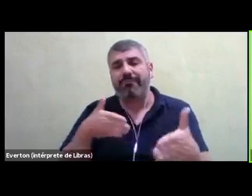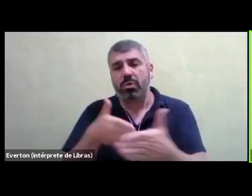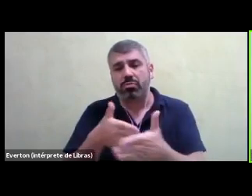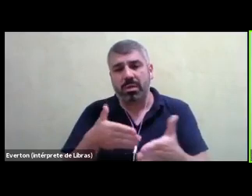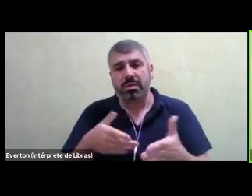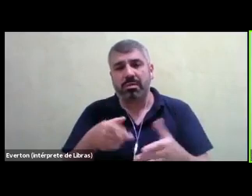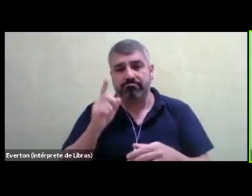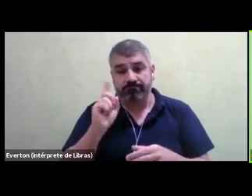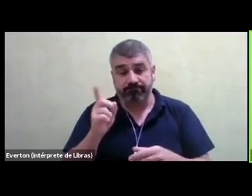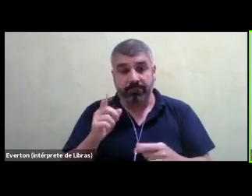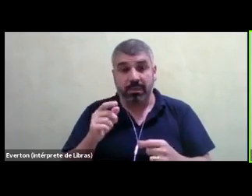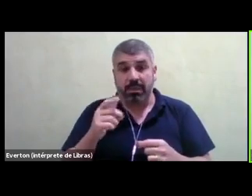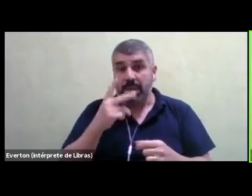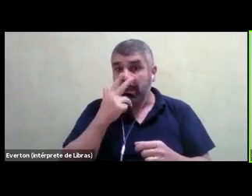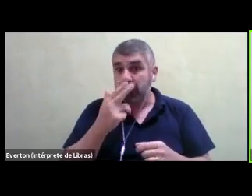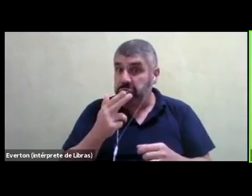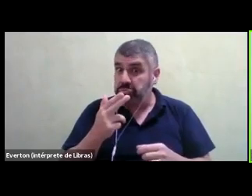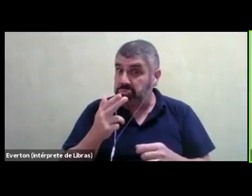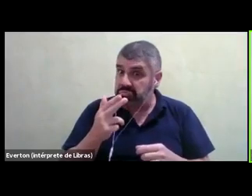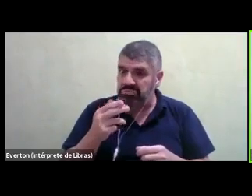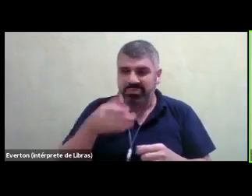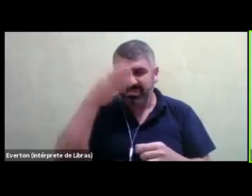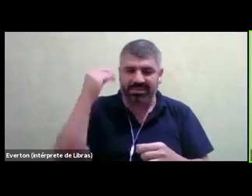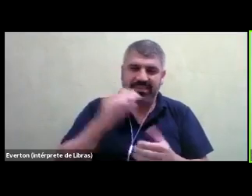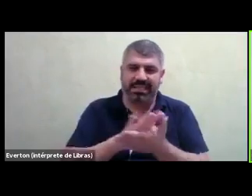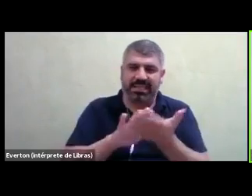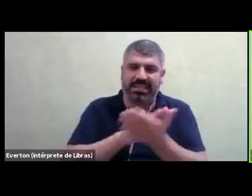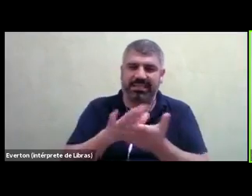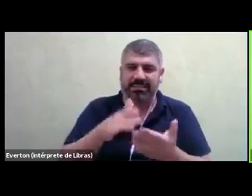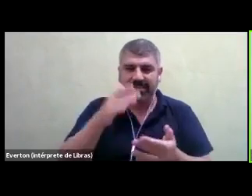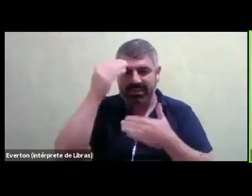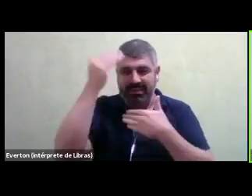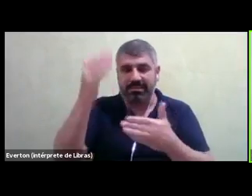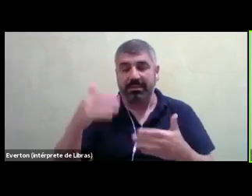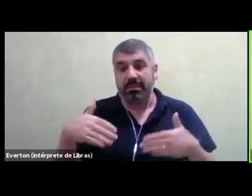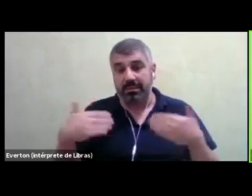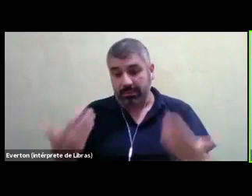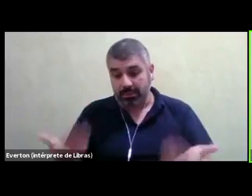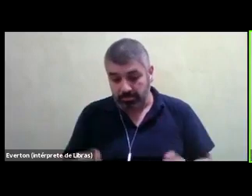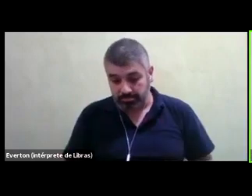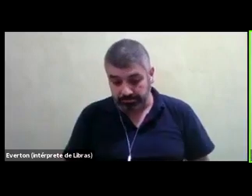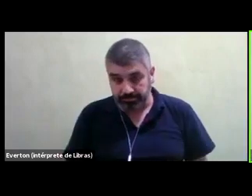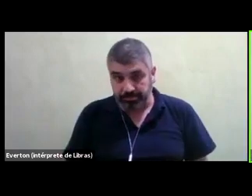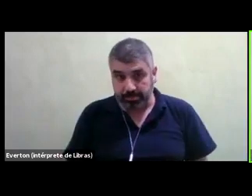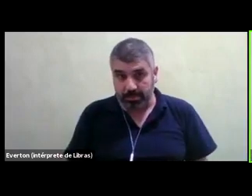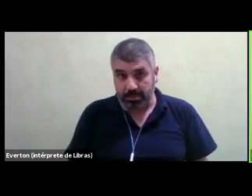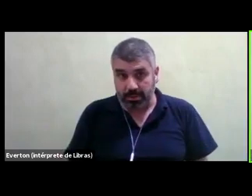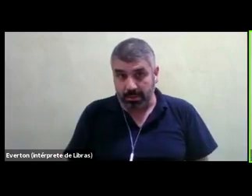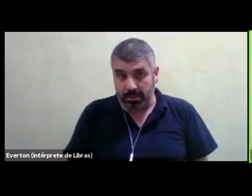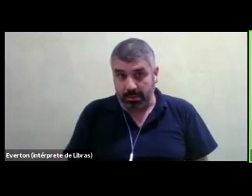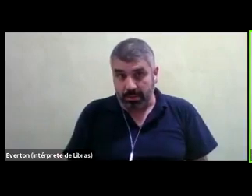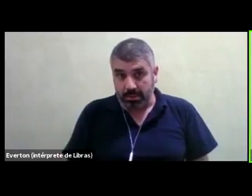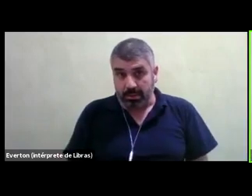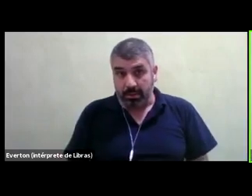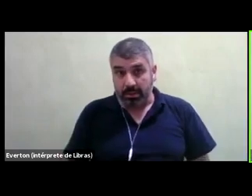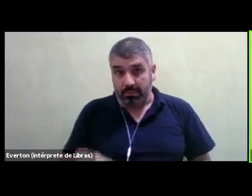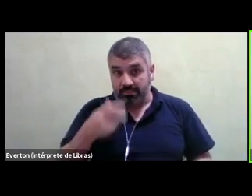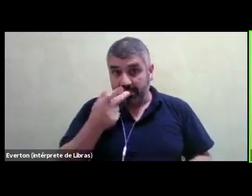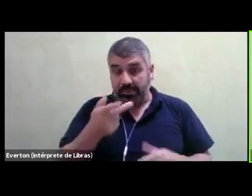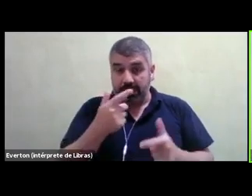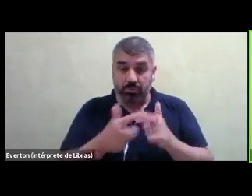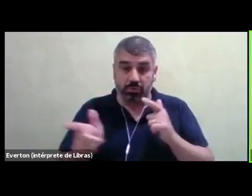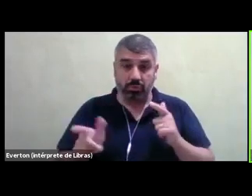esquecido de ninguém aqui para agradecer. Bom, acho que, pegando um pouco, né, a partir do que a